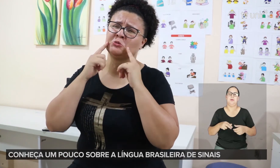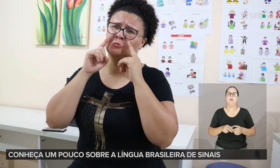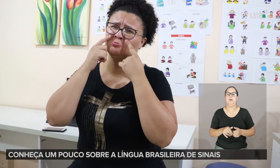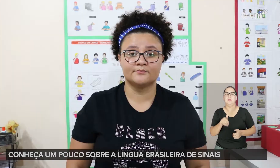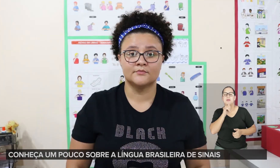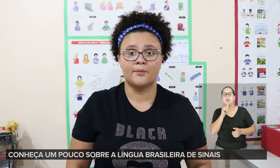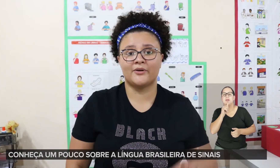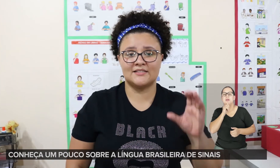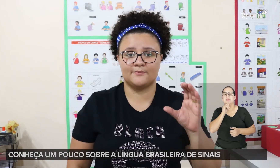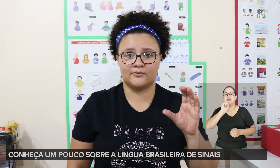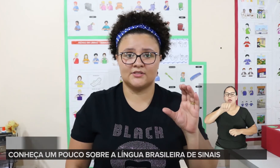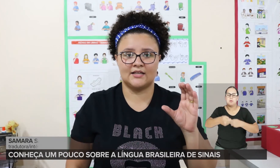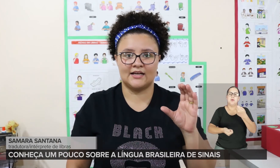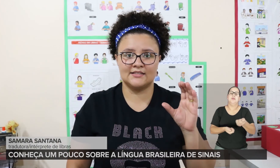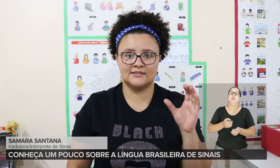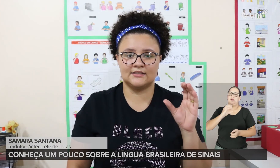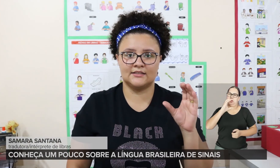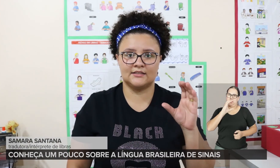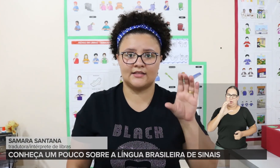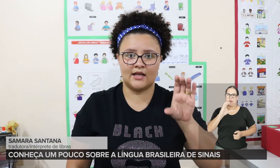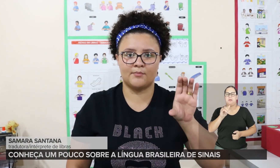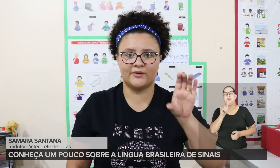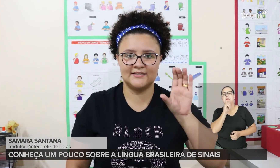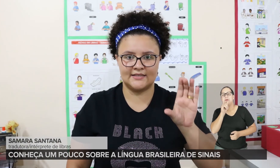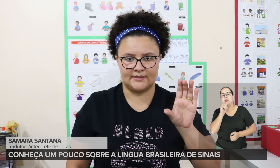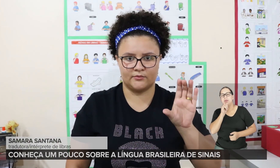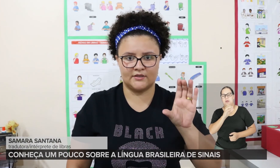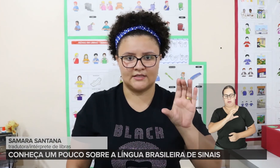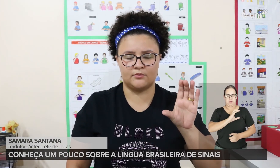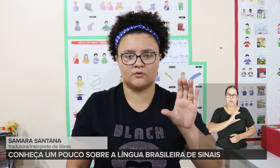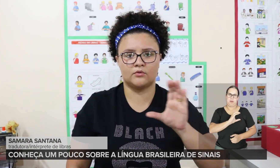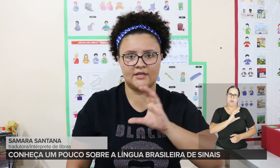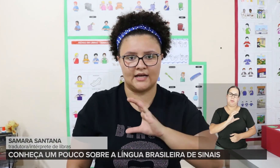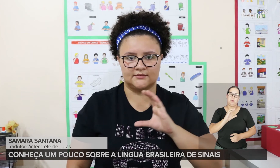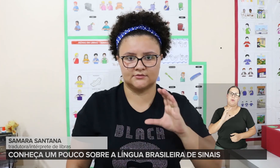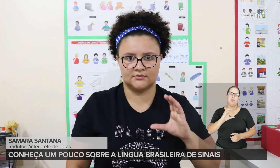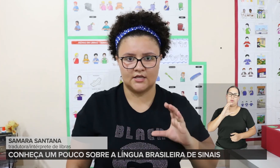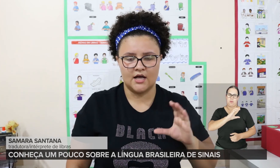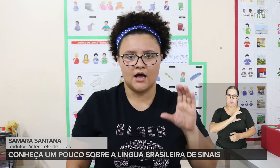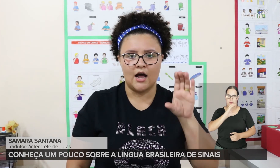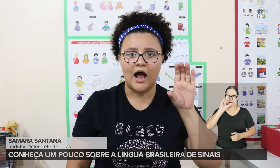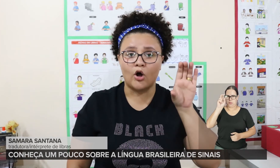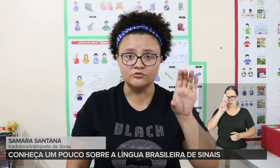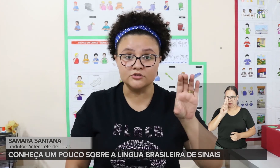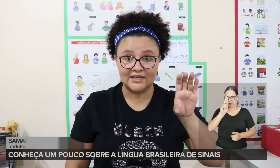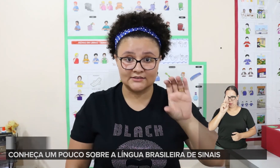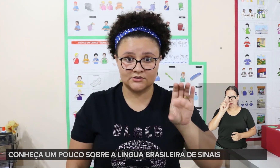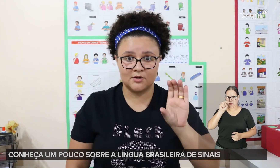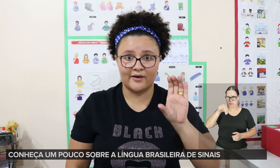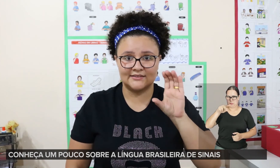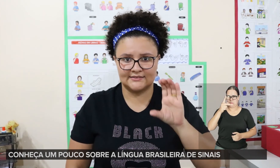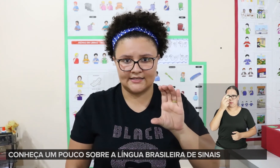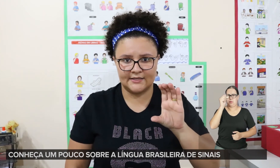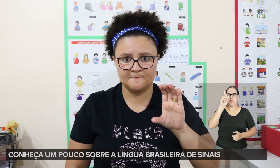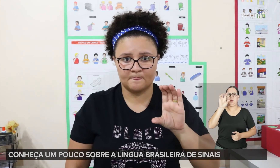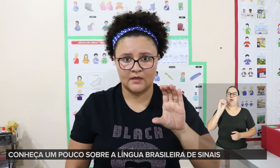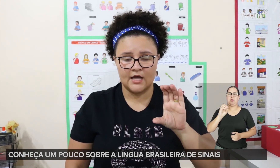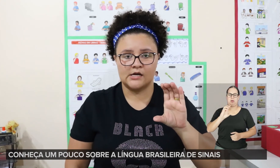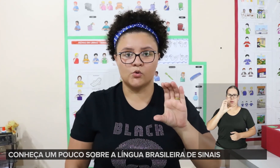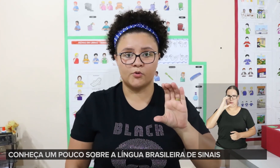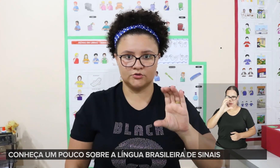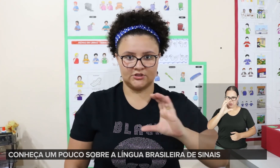ou corporal. Por exemplo, os sinais que tem a mão em C. Um exemplo, cunhado. A configuração de mão é em